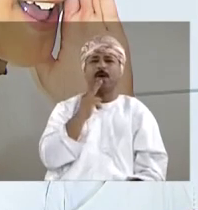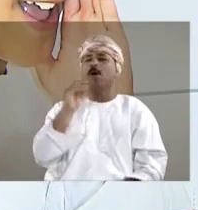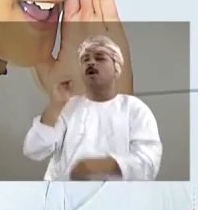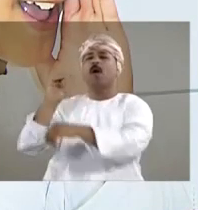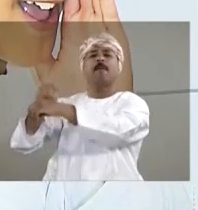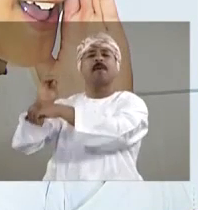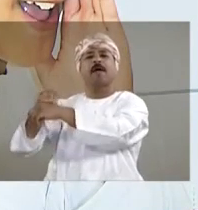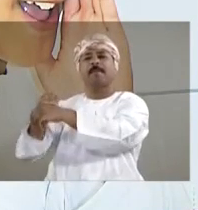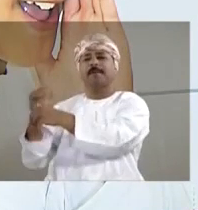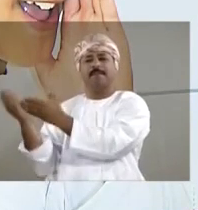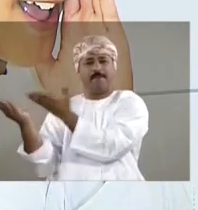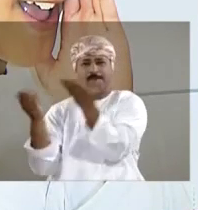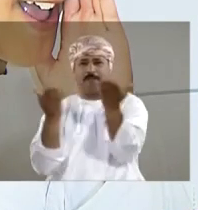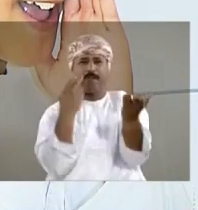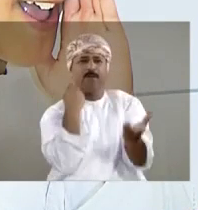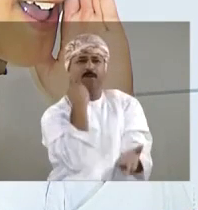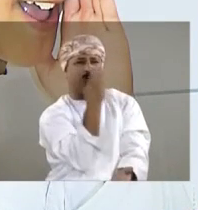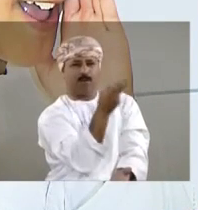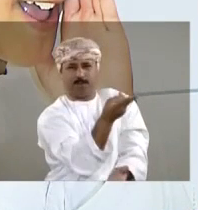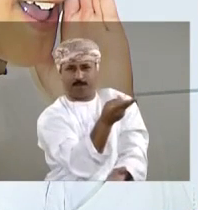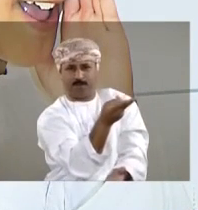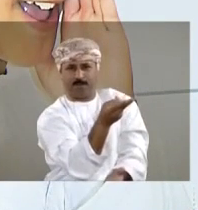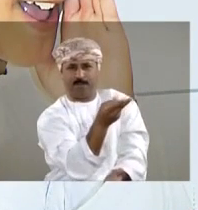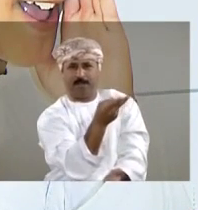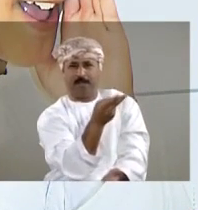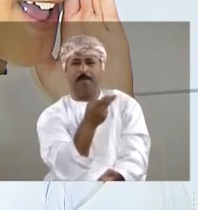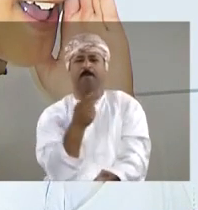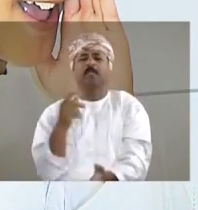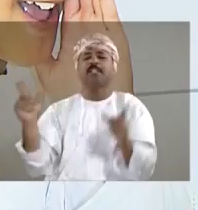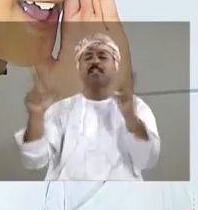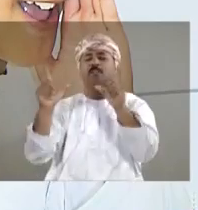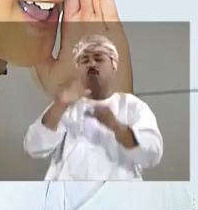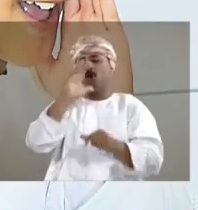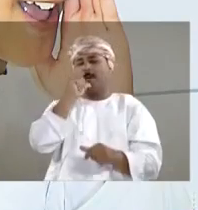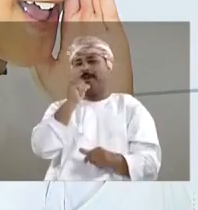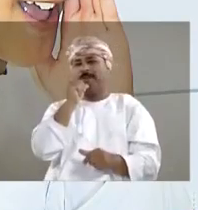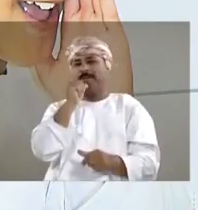دعوة الالتفات لهم. عبد العزيز العجمي لتلفزيون سلطنة عمان